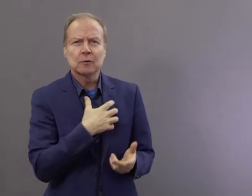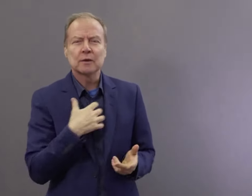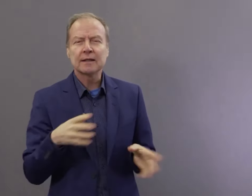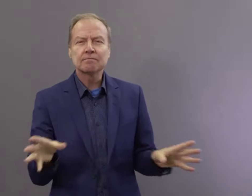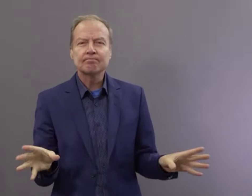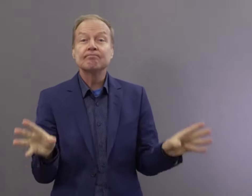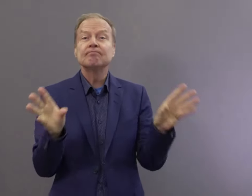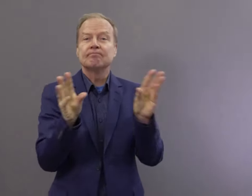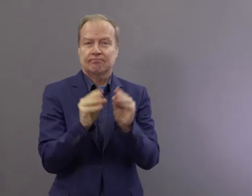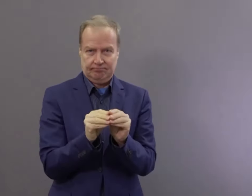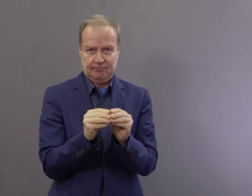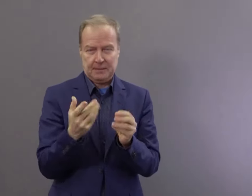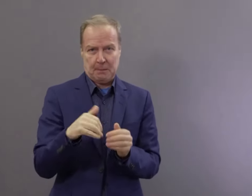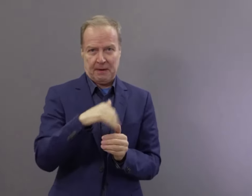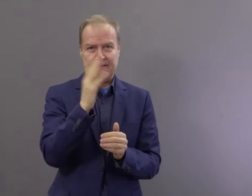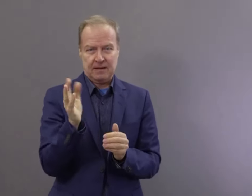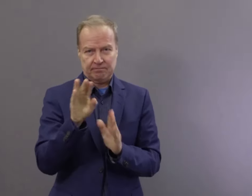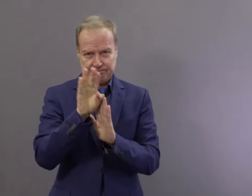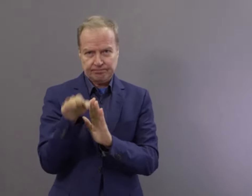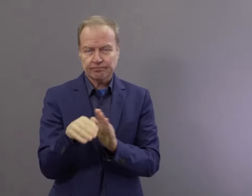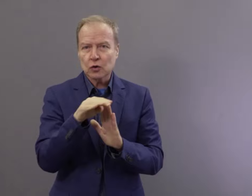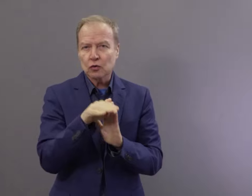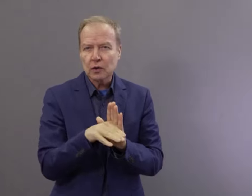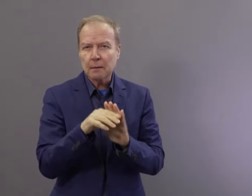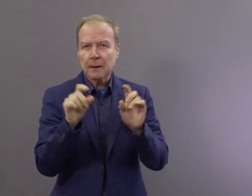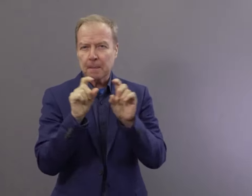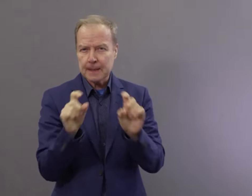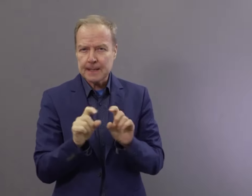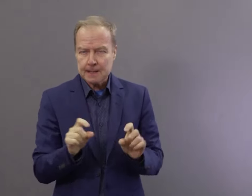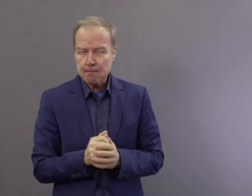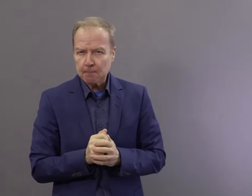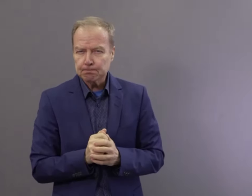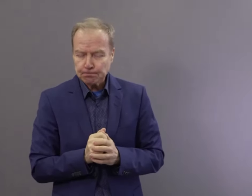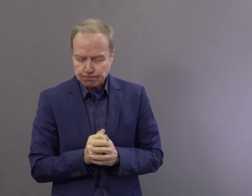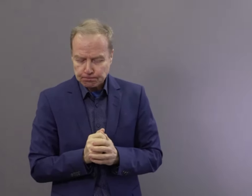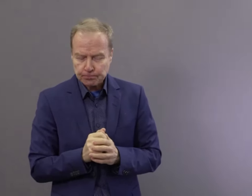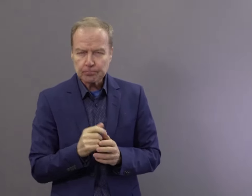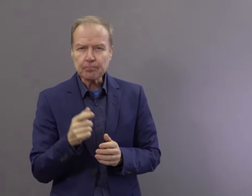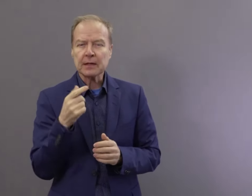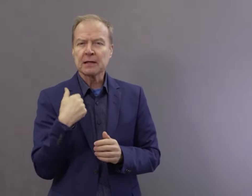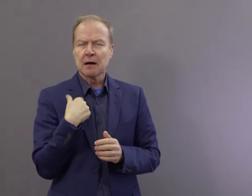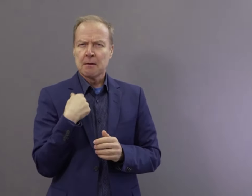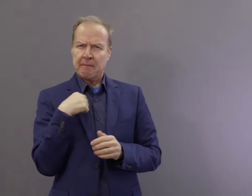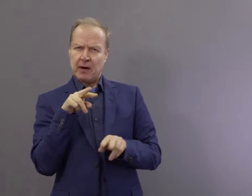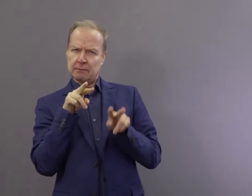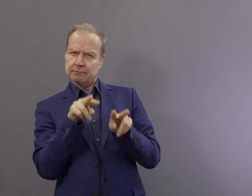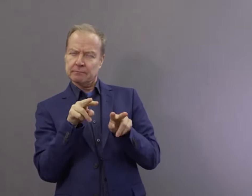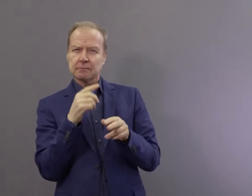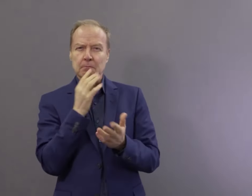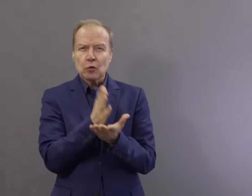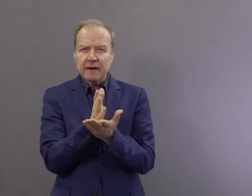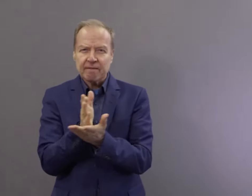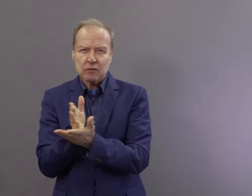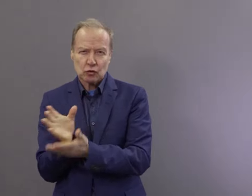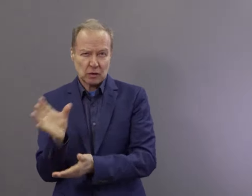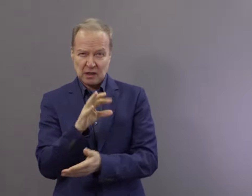hän veti upeasti yhteen tätä päivää ja sen punaista lankaa. Mutta jos mä käyn tämän päivän seminaarina